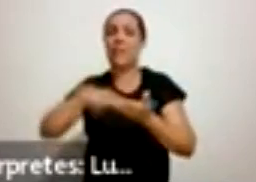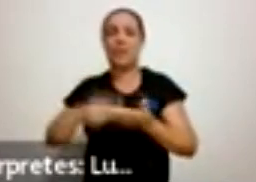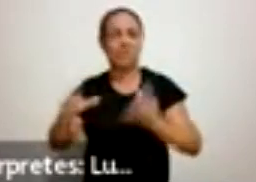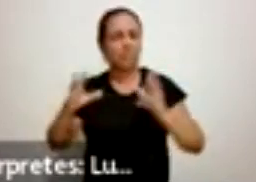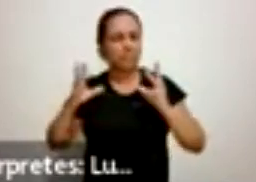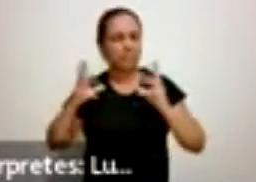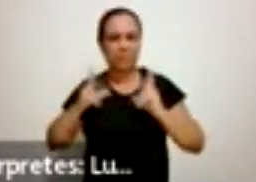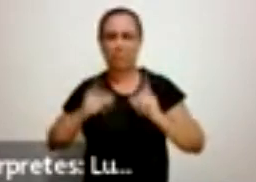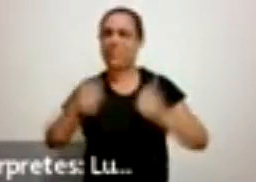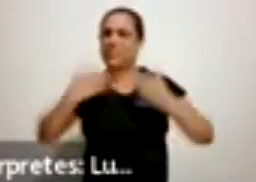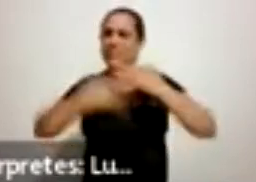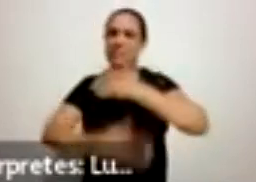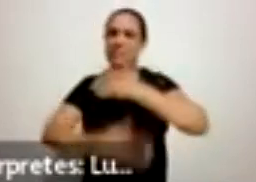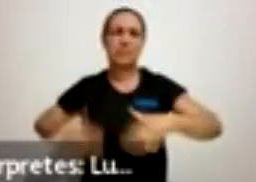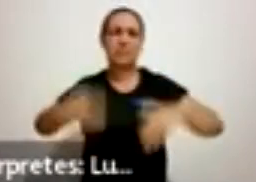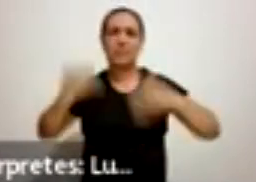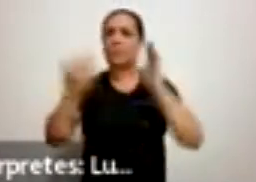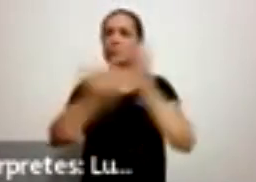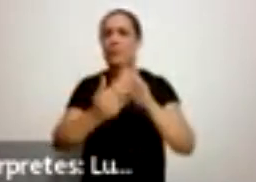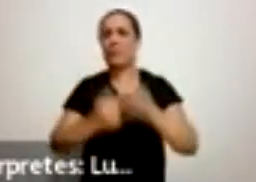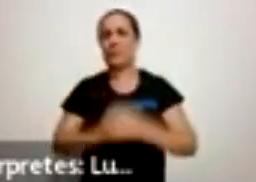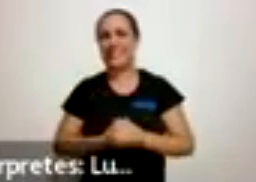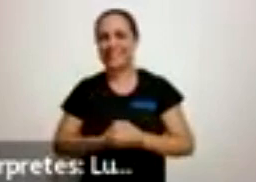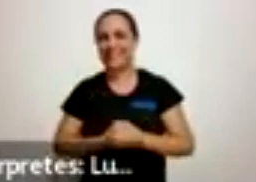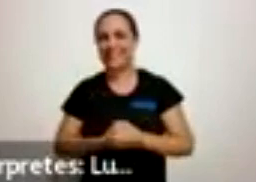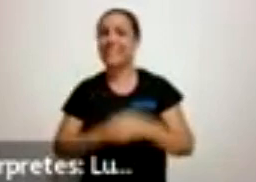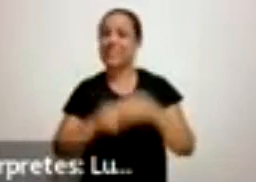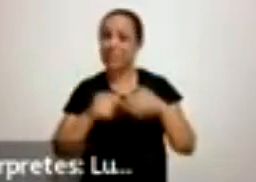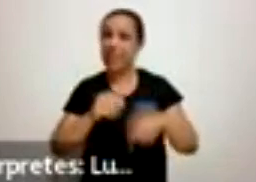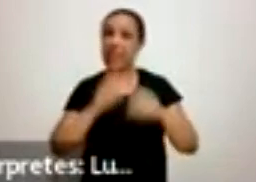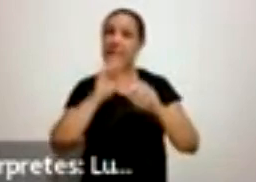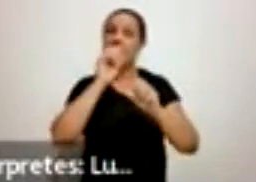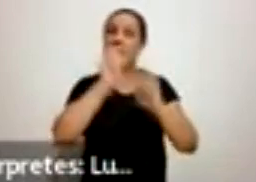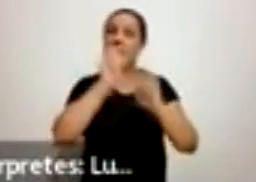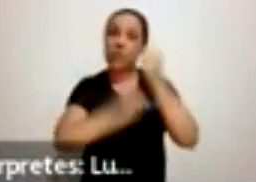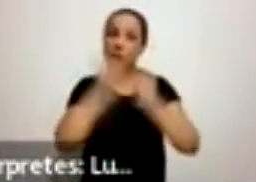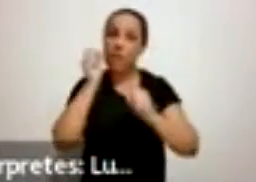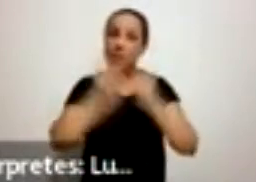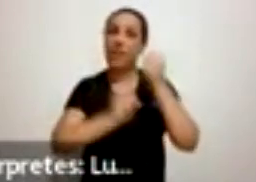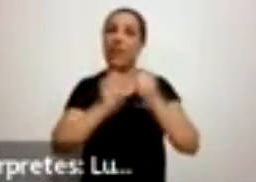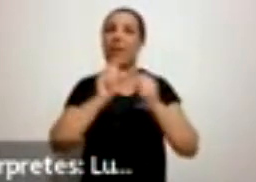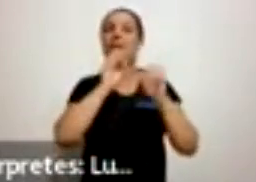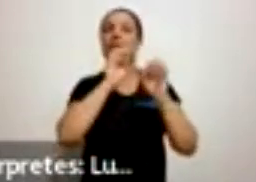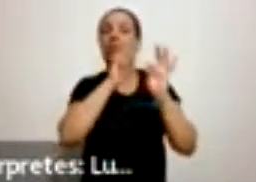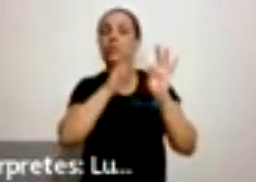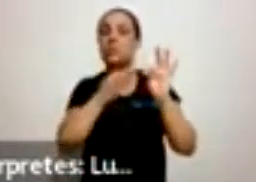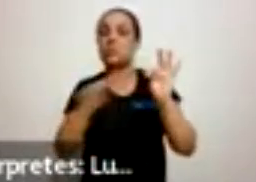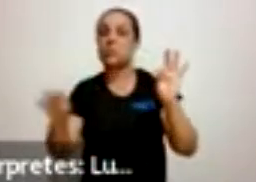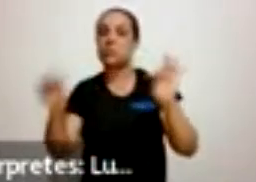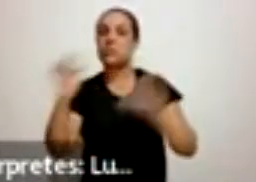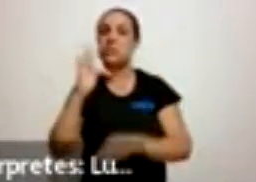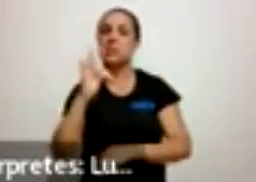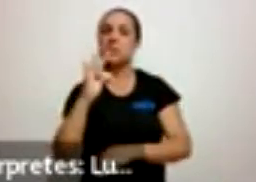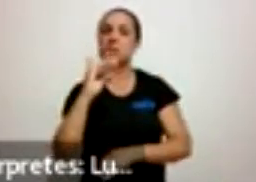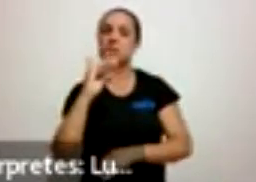Então, observe-se então que o mundo ideal que a Timola proporciona, ela tem que se adequar, tem 4 pilares, na verdade.